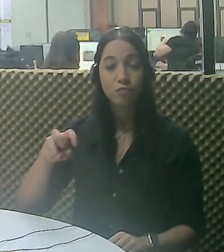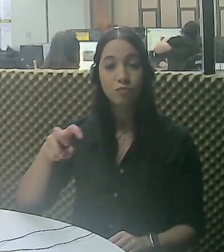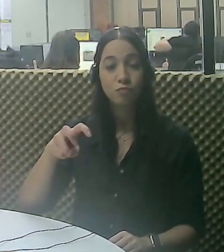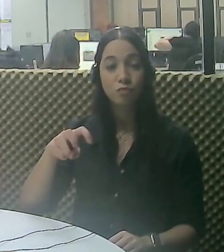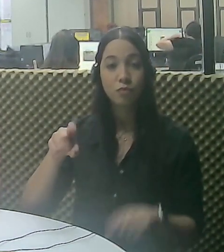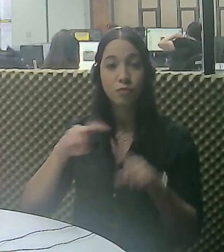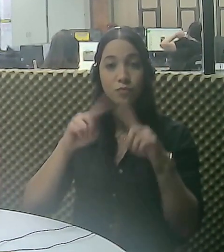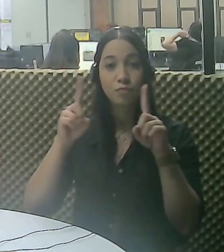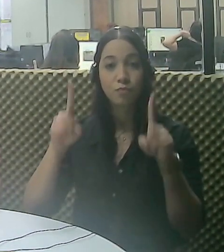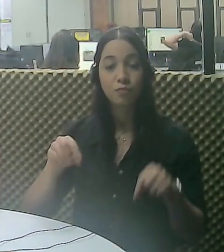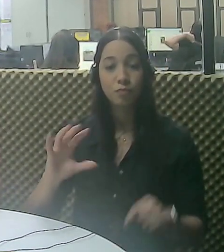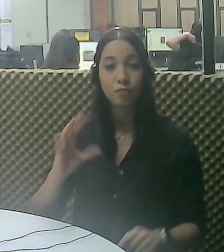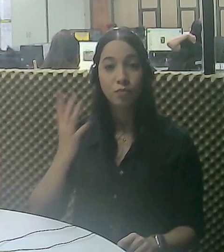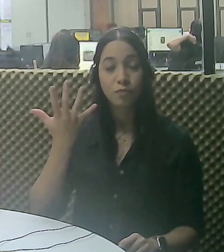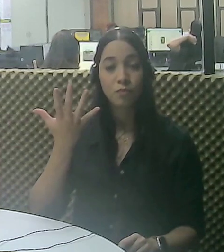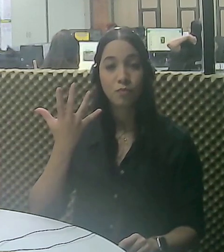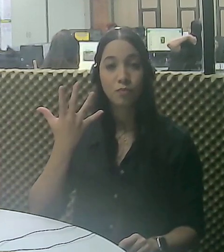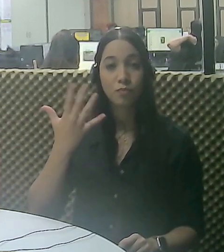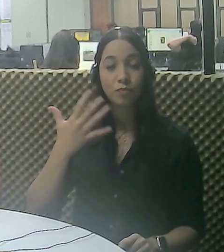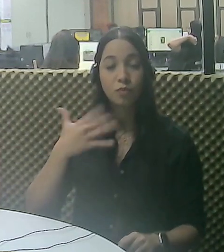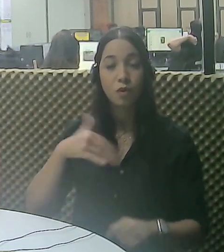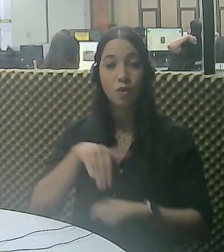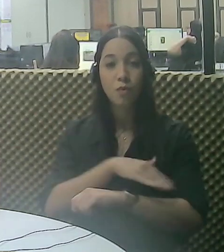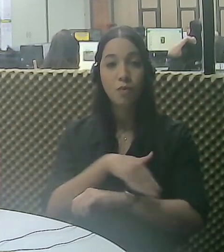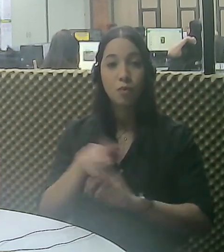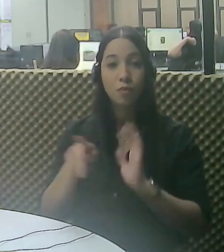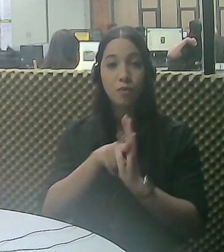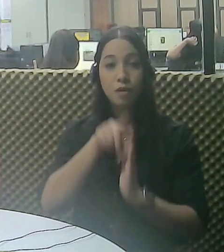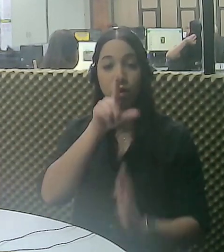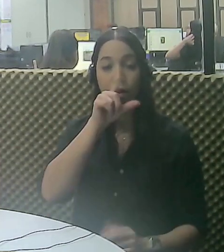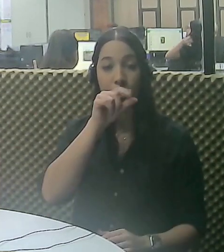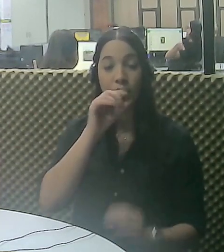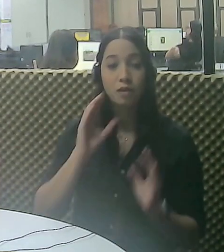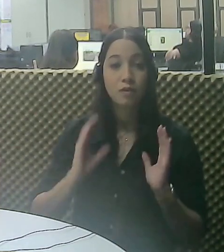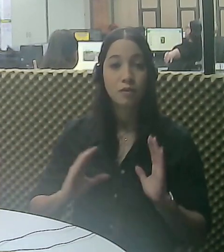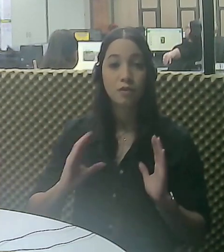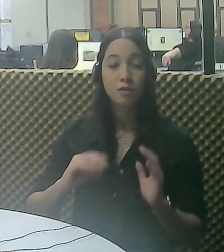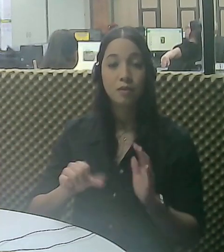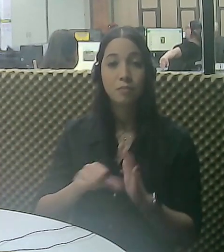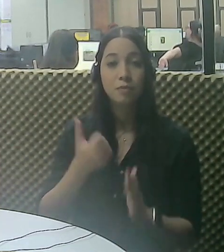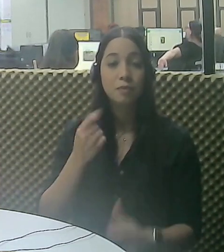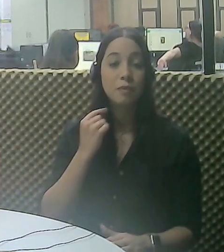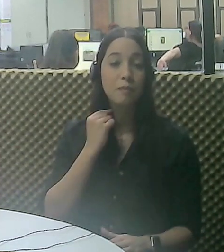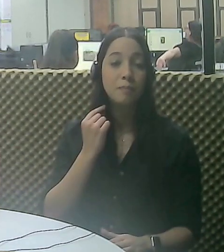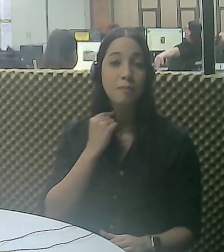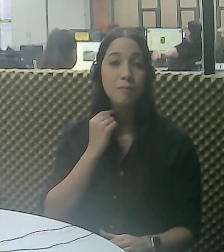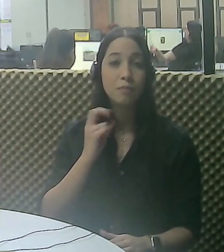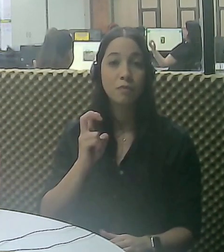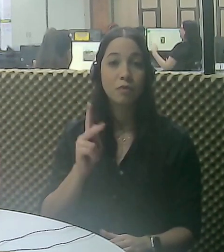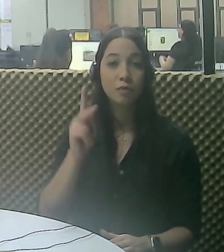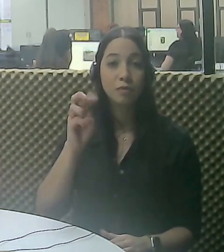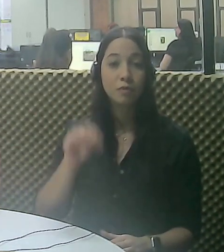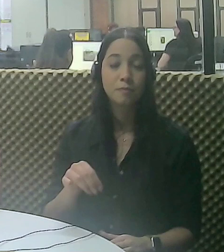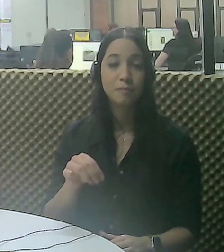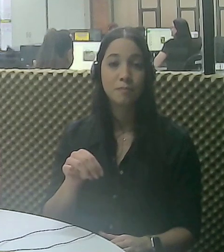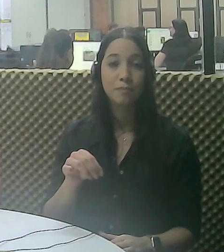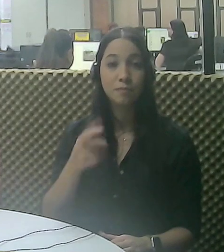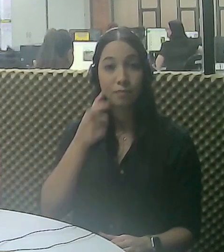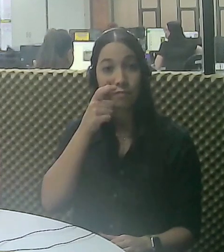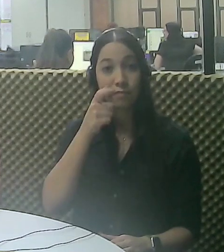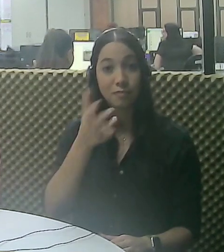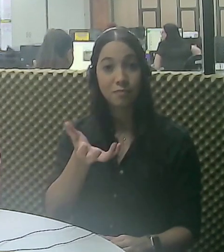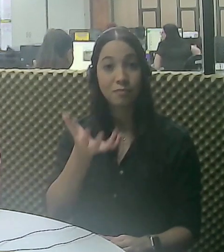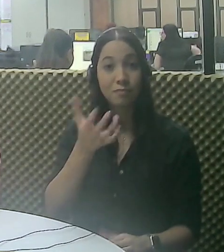A prova acontece na pista do Parque do Sabiá no dia 1º de maio. O percurso total é de 5 quilômetros. Os